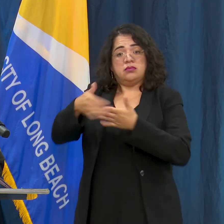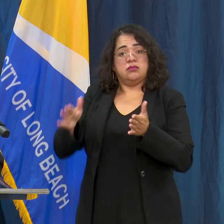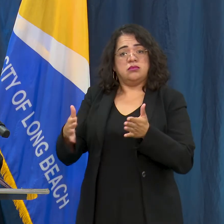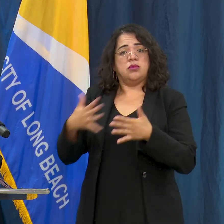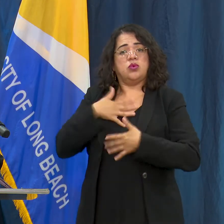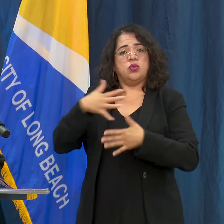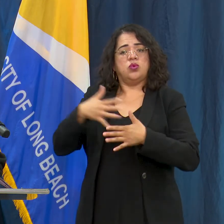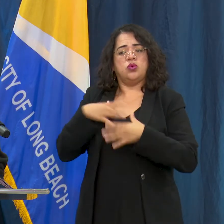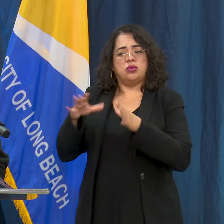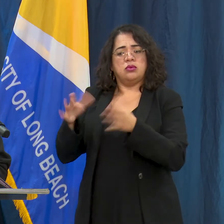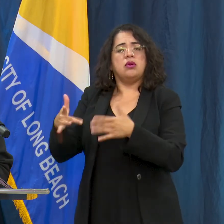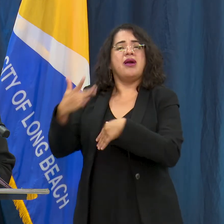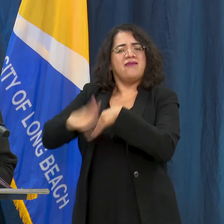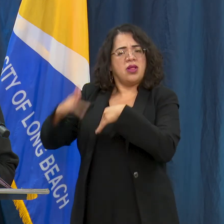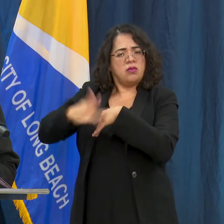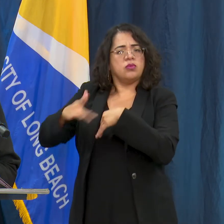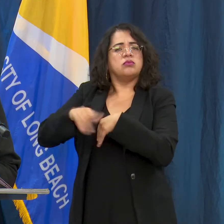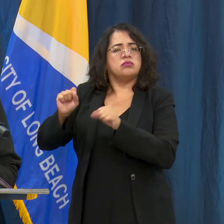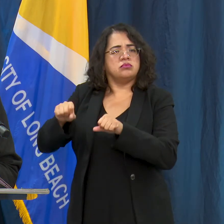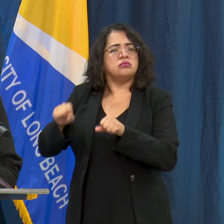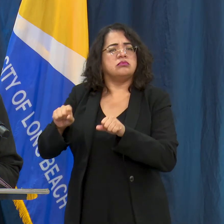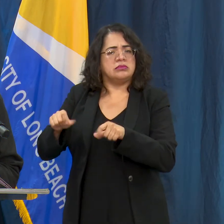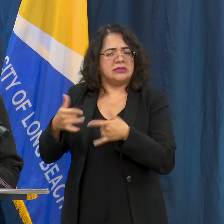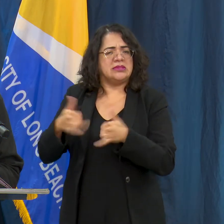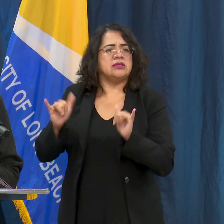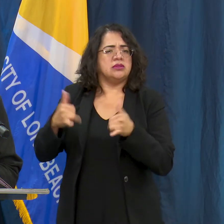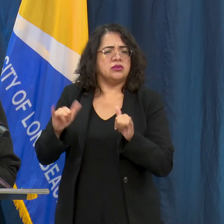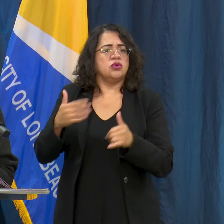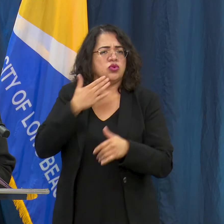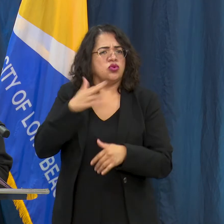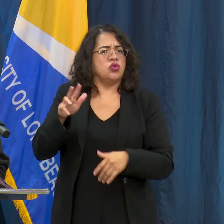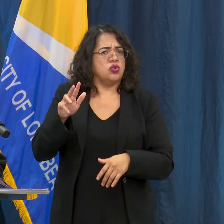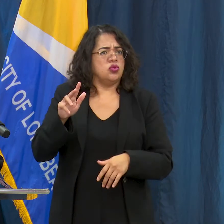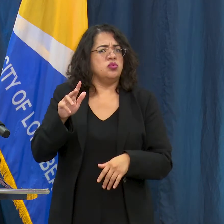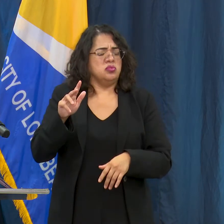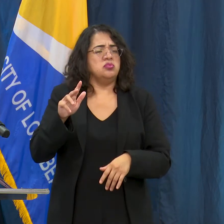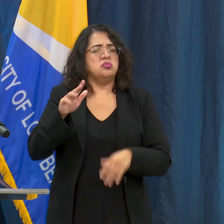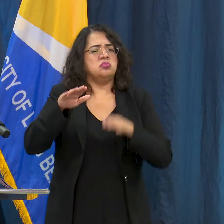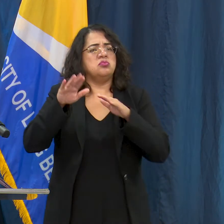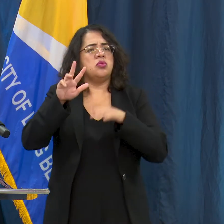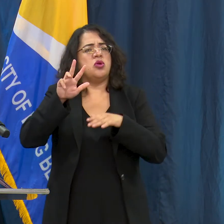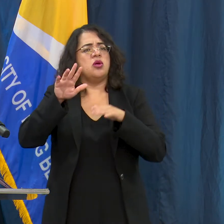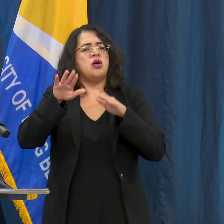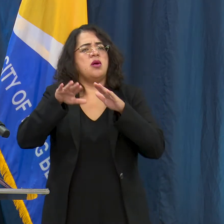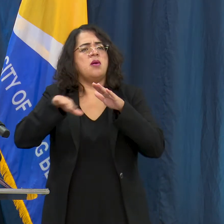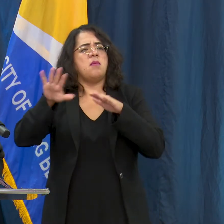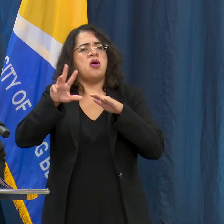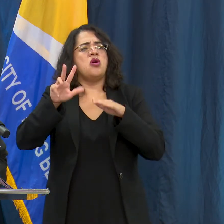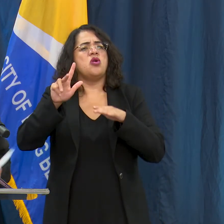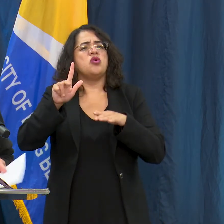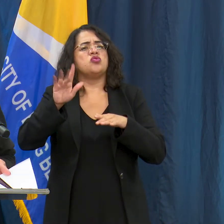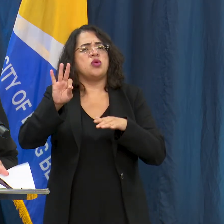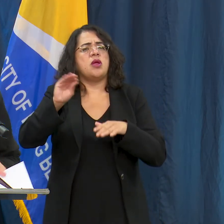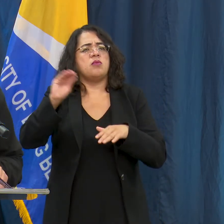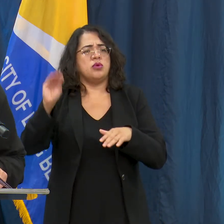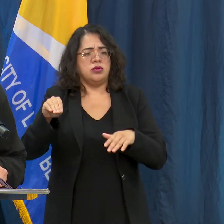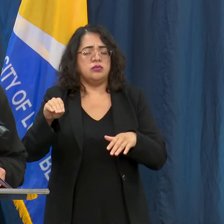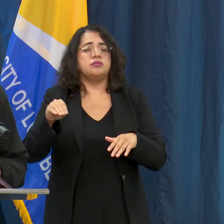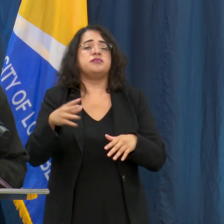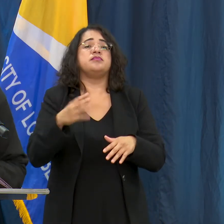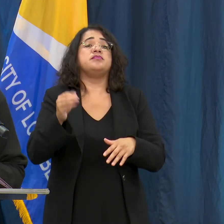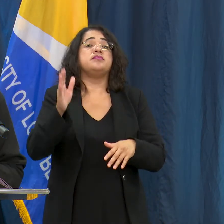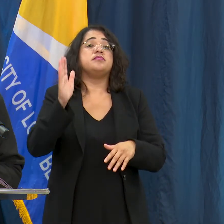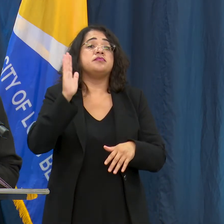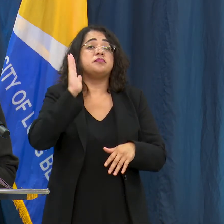saludables, y como pueden ver en la quinta imagen, nuestras camas de hospital tienen una capacidad del 59% y